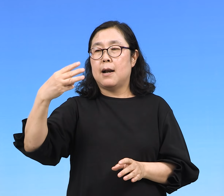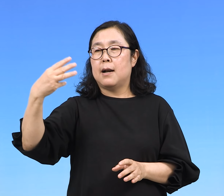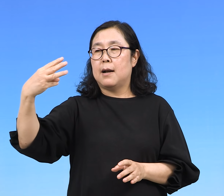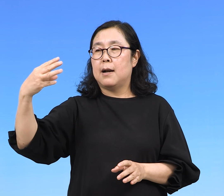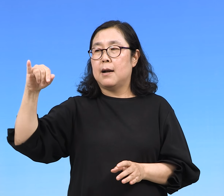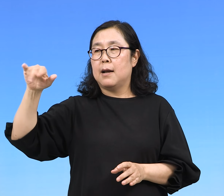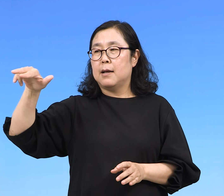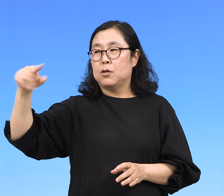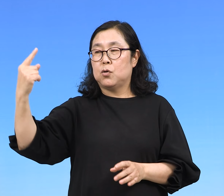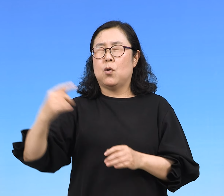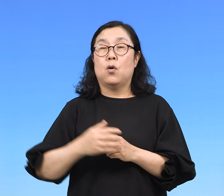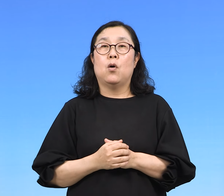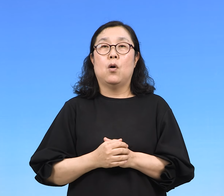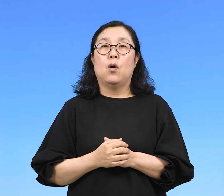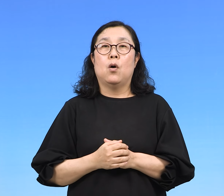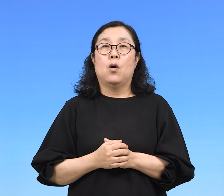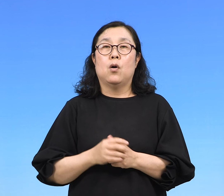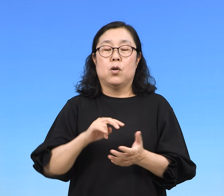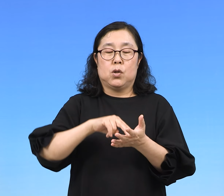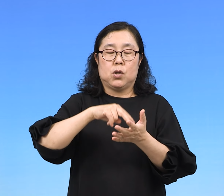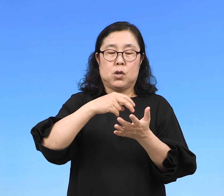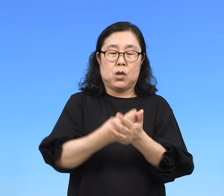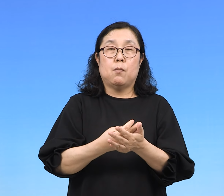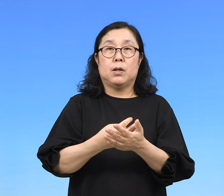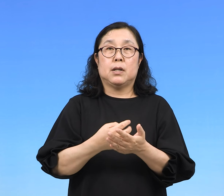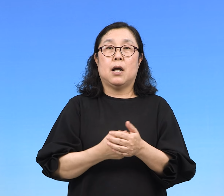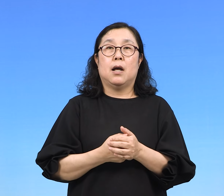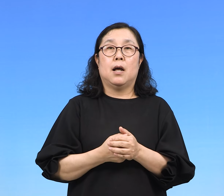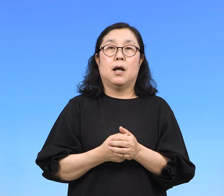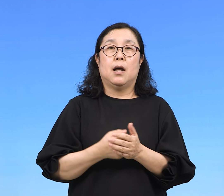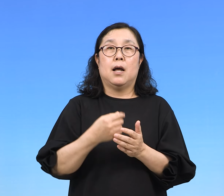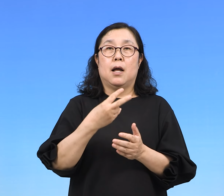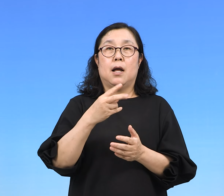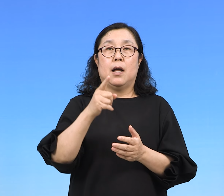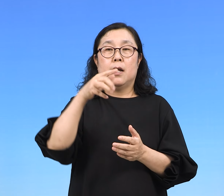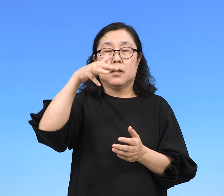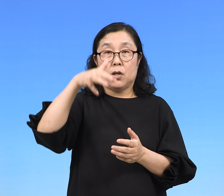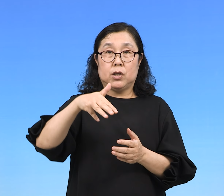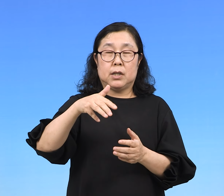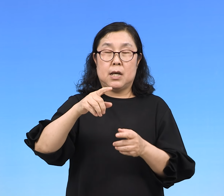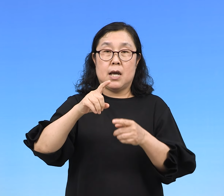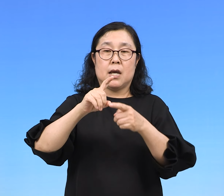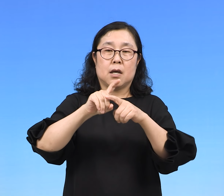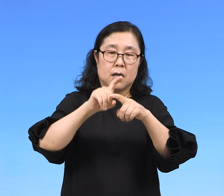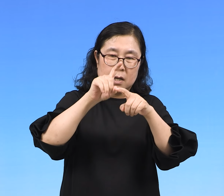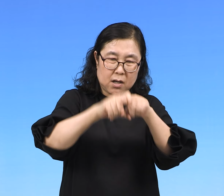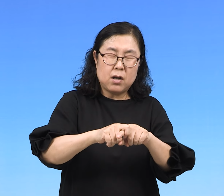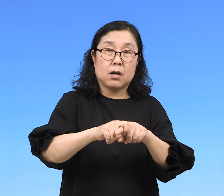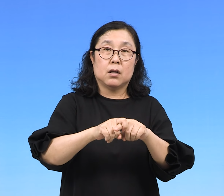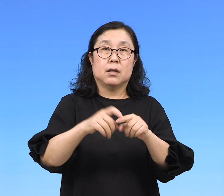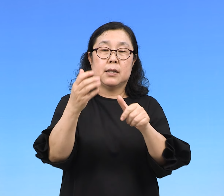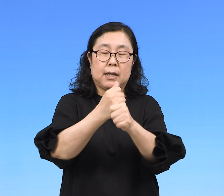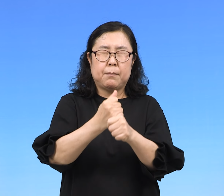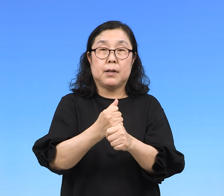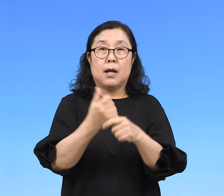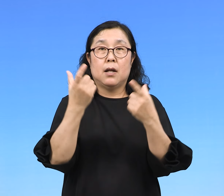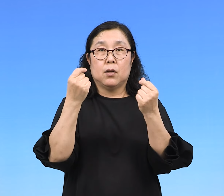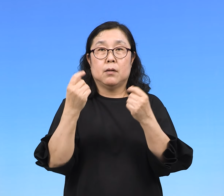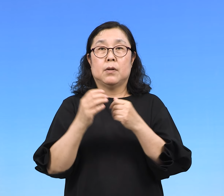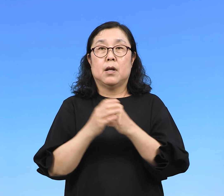이 스칸달리조는요, 걸림돌이나 장애물로 넘어지다, 덫에 걸리다, 이런 뜻이에요. 그러니까 3절에서 배척이